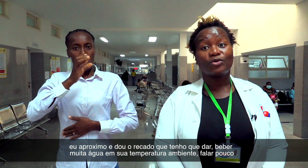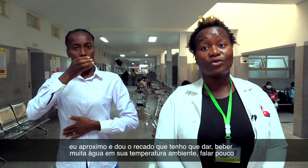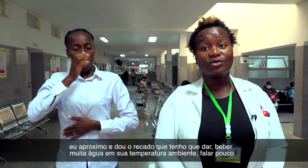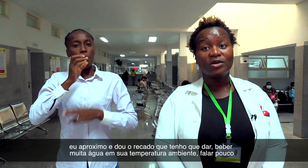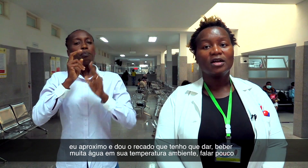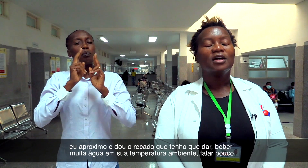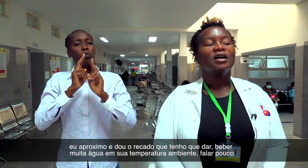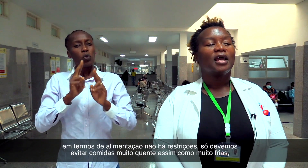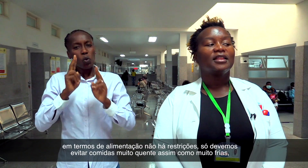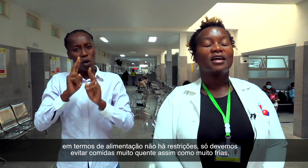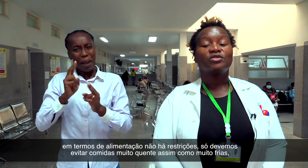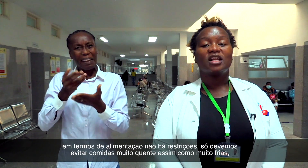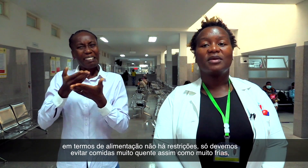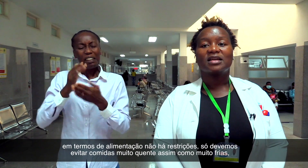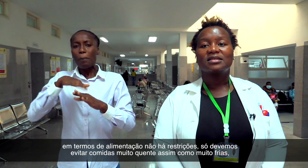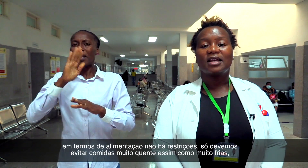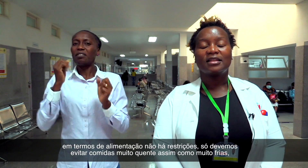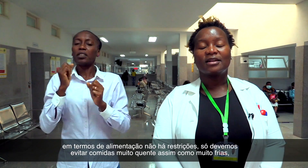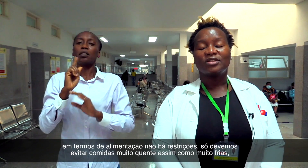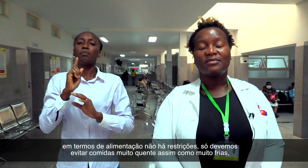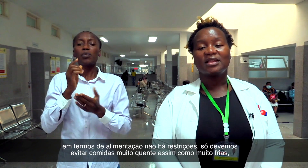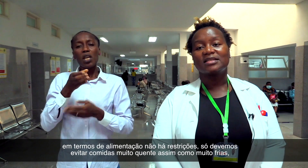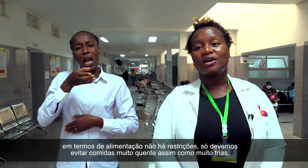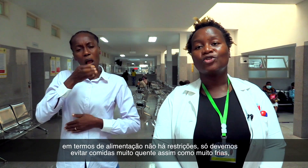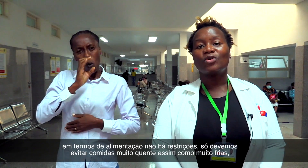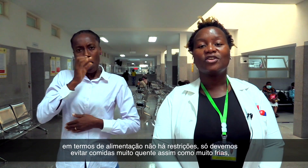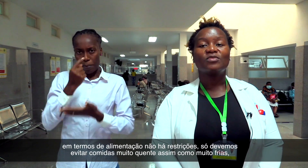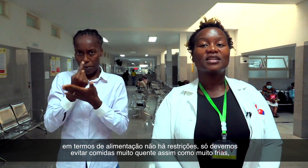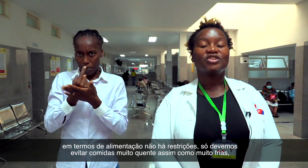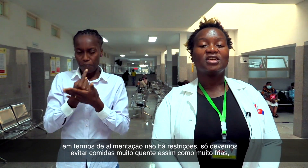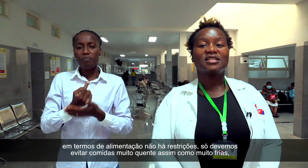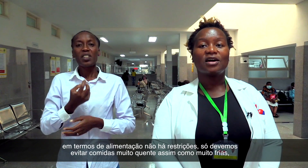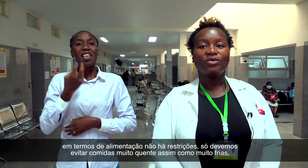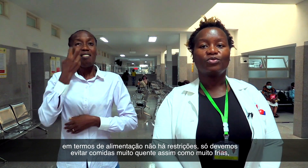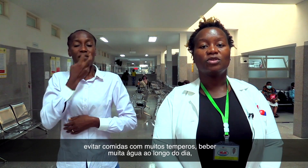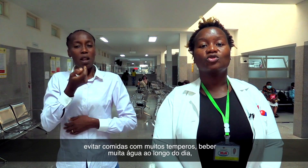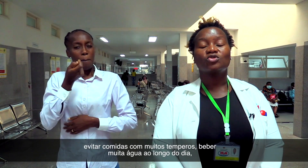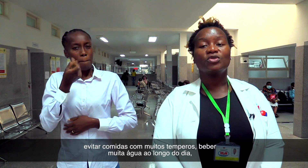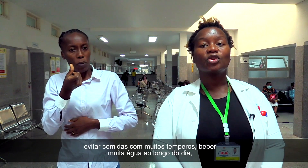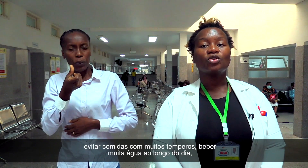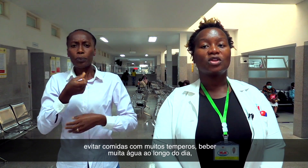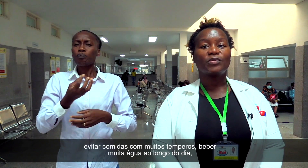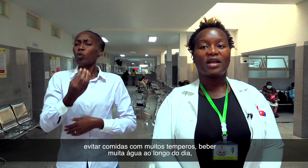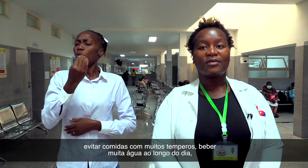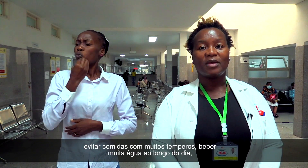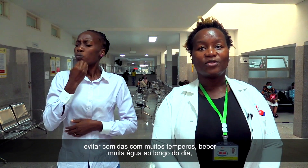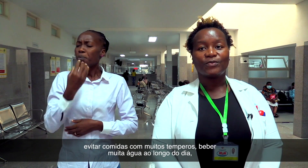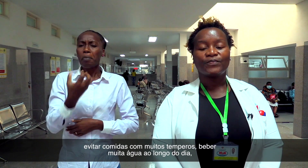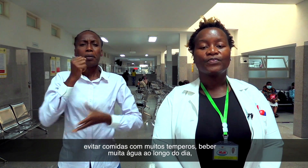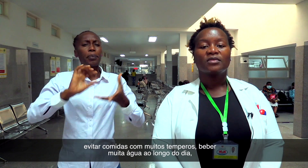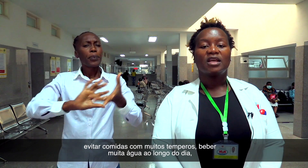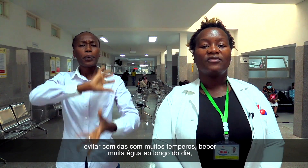falar pouco. Em termos de alimentação, não há nenhuma restrição, podemos consumir todo tipo de